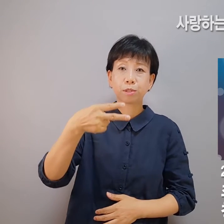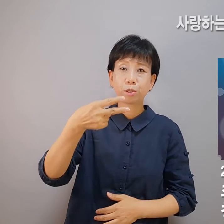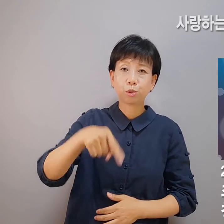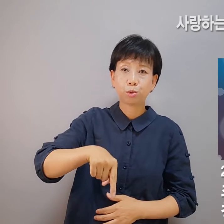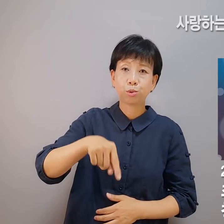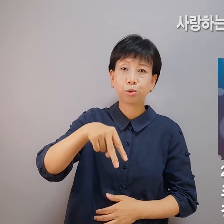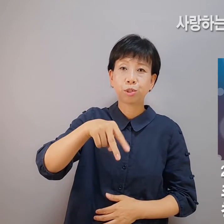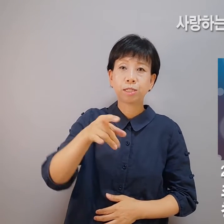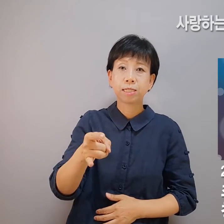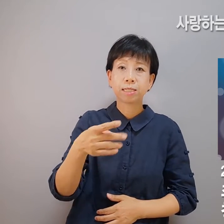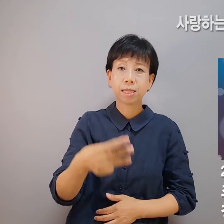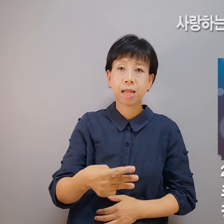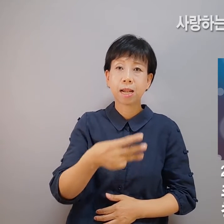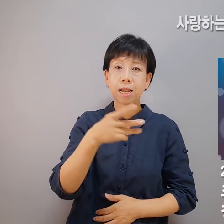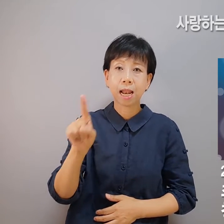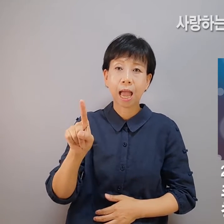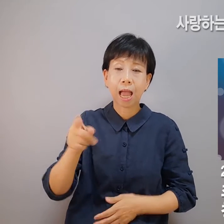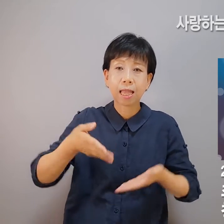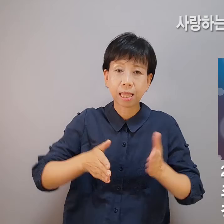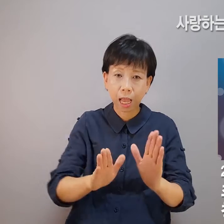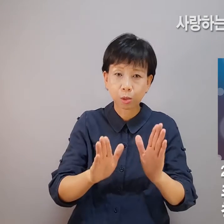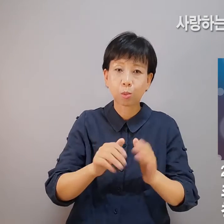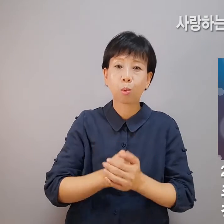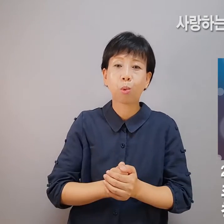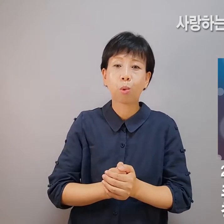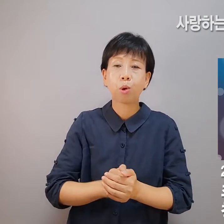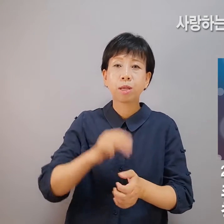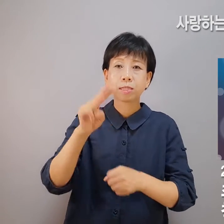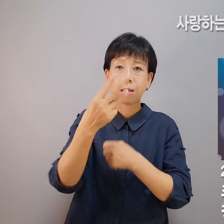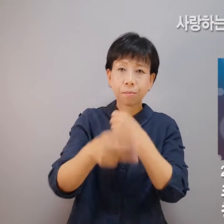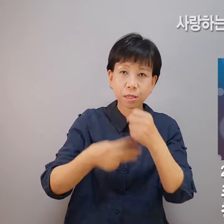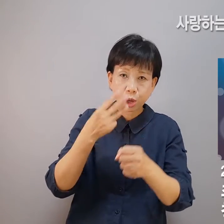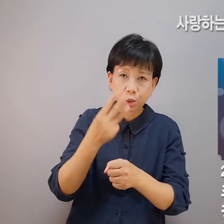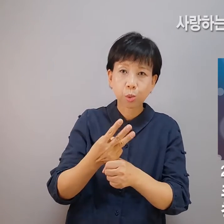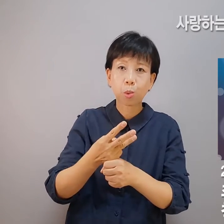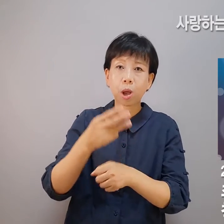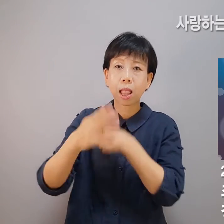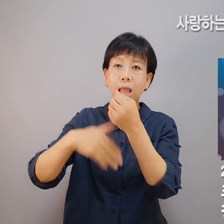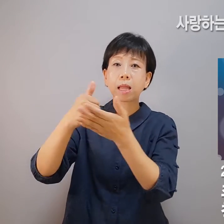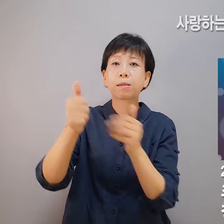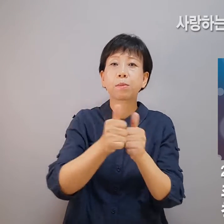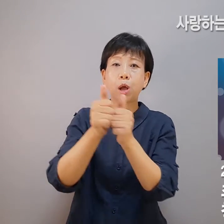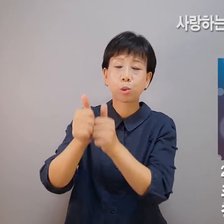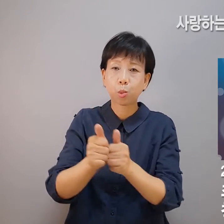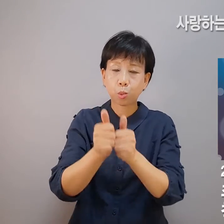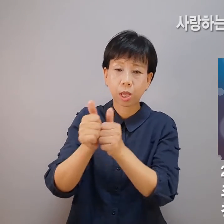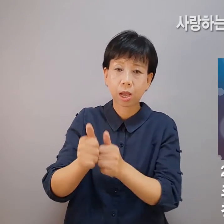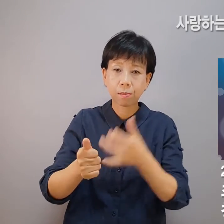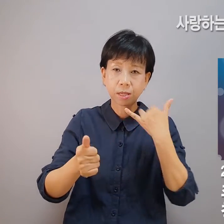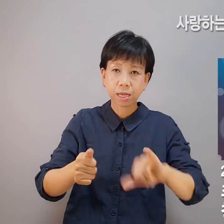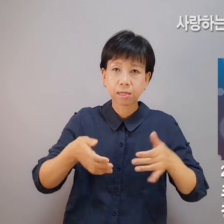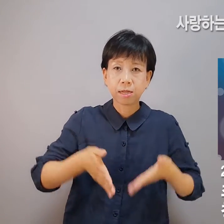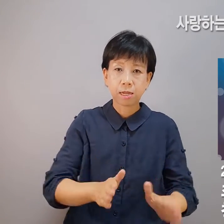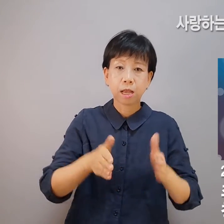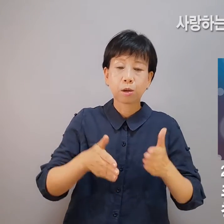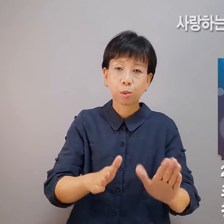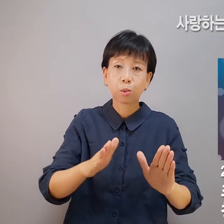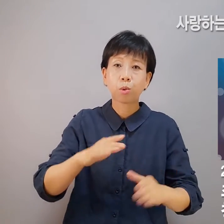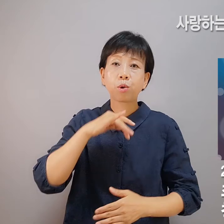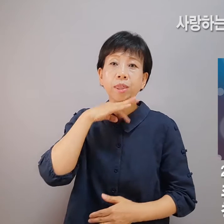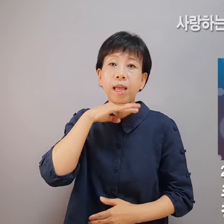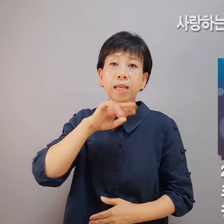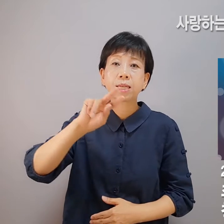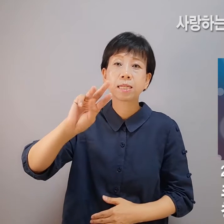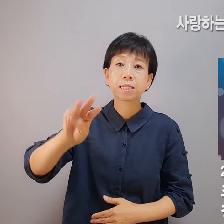후 300년을 하나님과 동행하며 자녀들을 낳았으며 그는 365세를